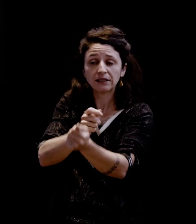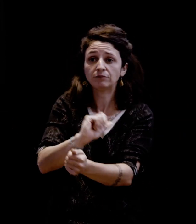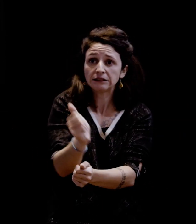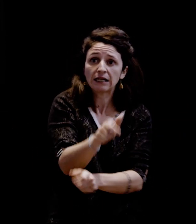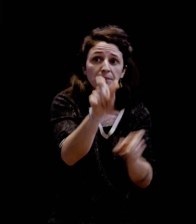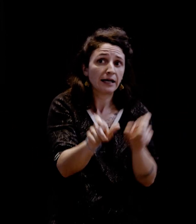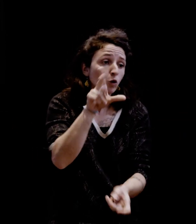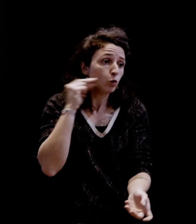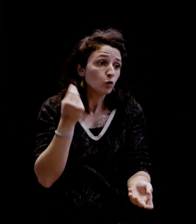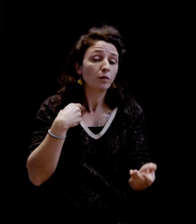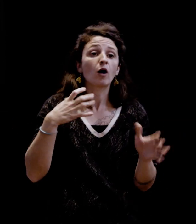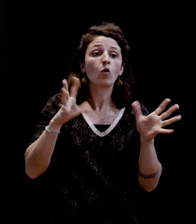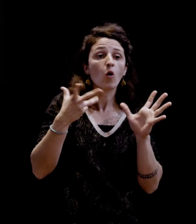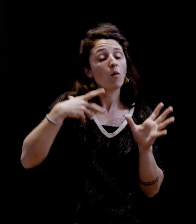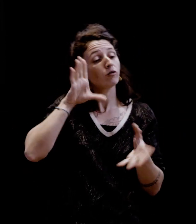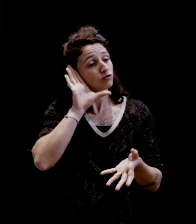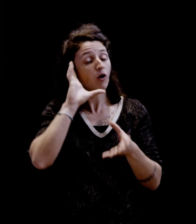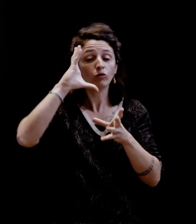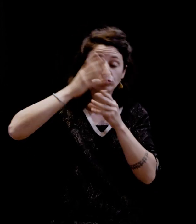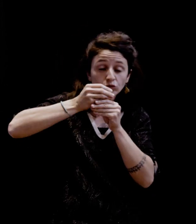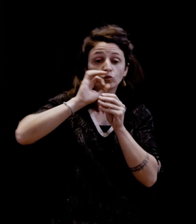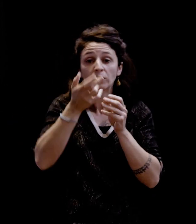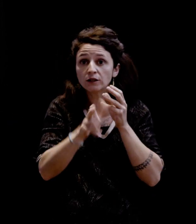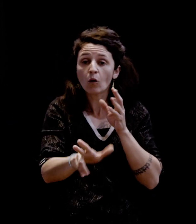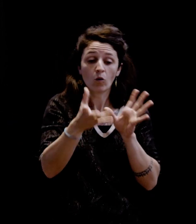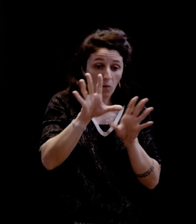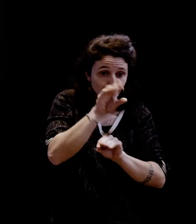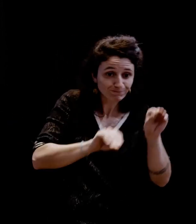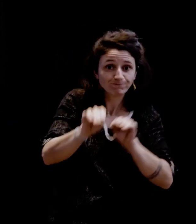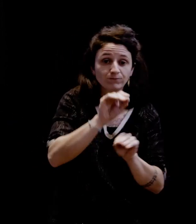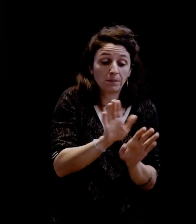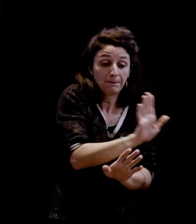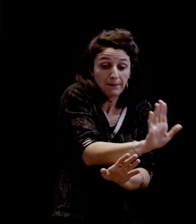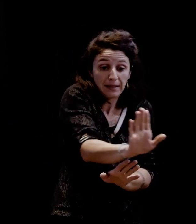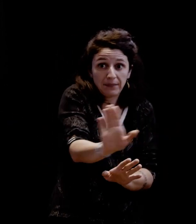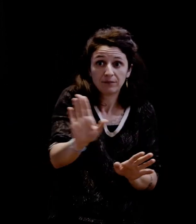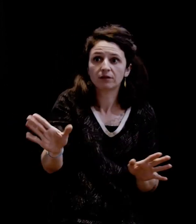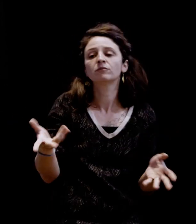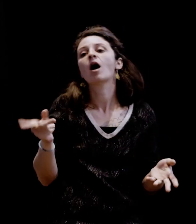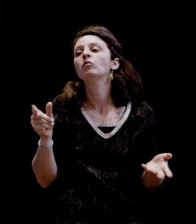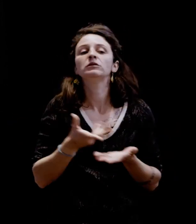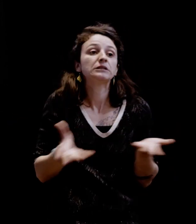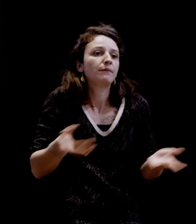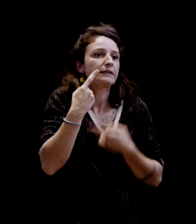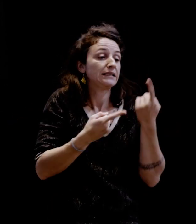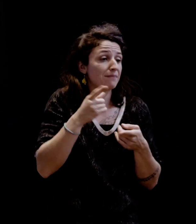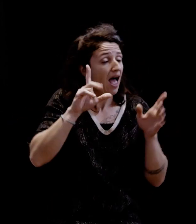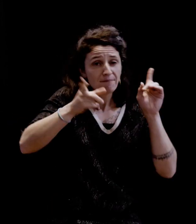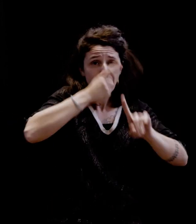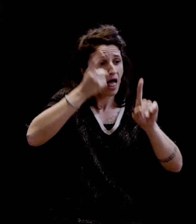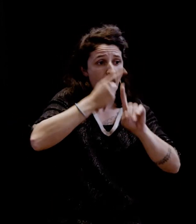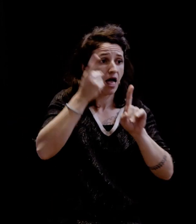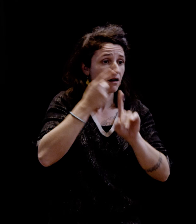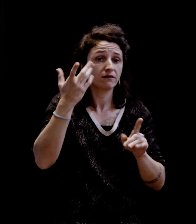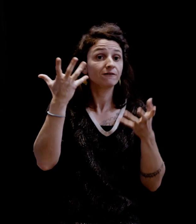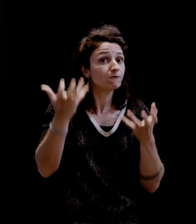sédation, l'anesthésie, la relation au cas par cas. Ça fait un peu bateau de dire ça, mais c'est vraiment très important. Sinon, il n'y aura pas de relation pour la